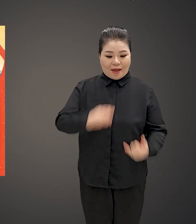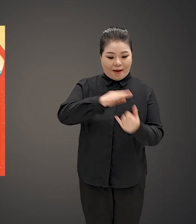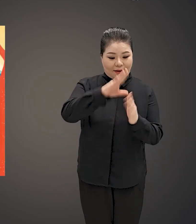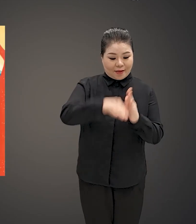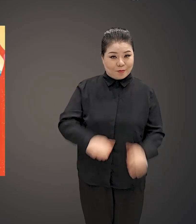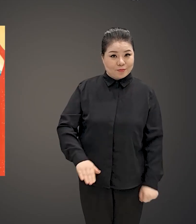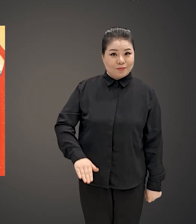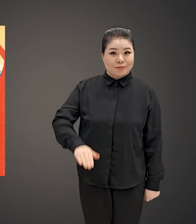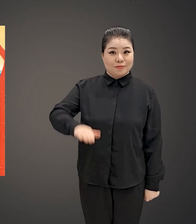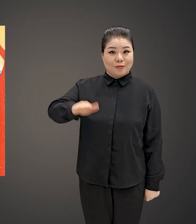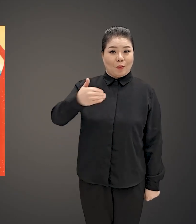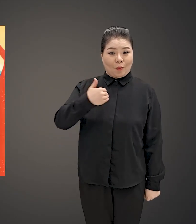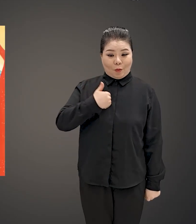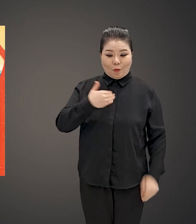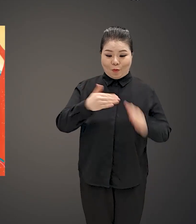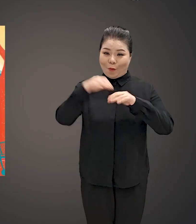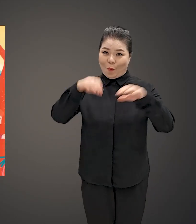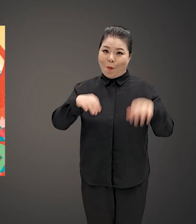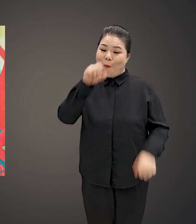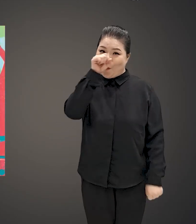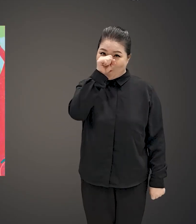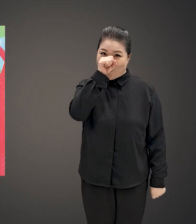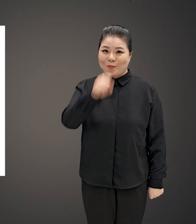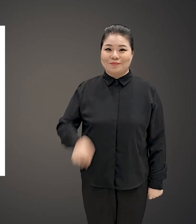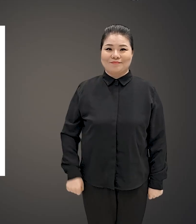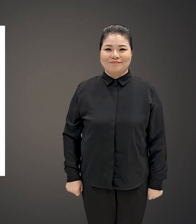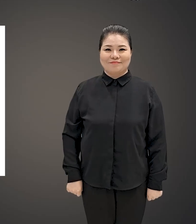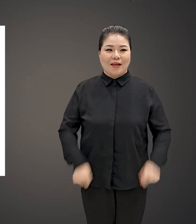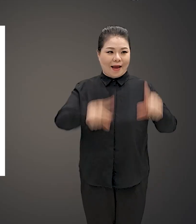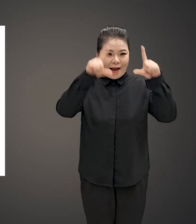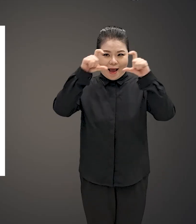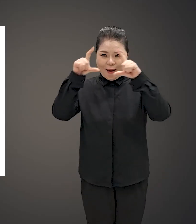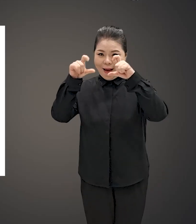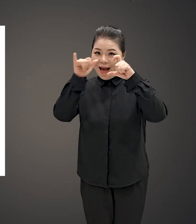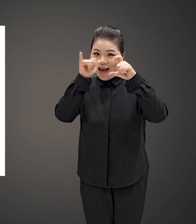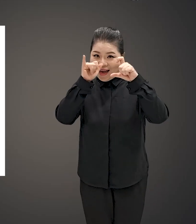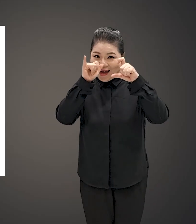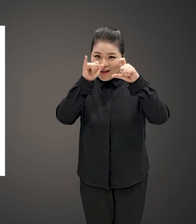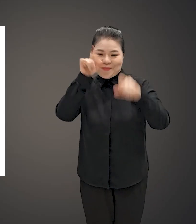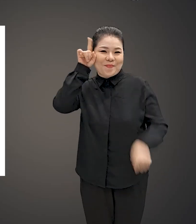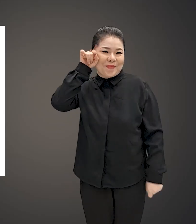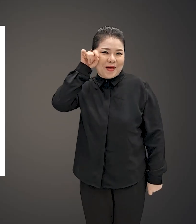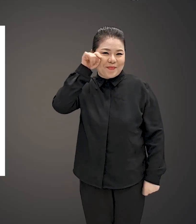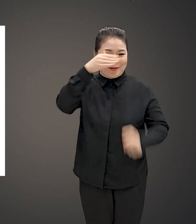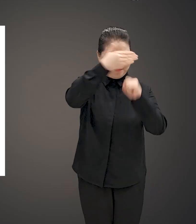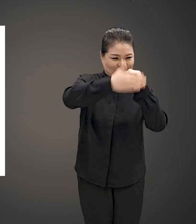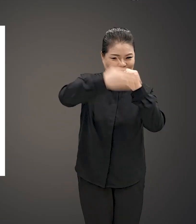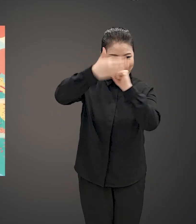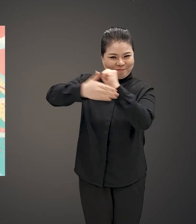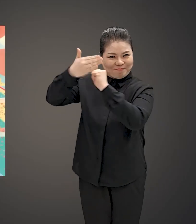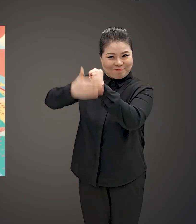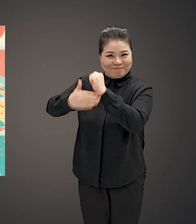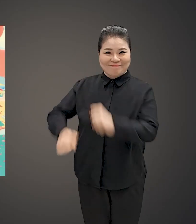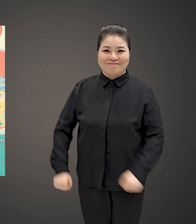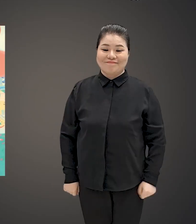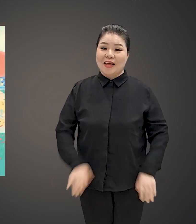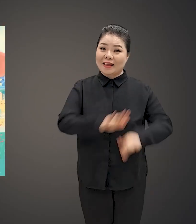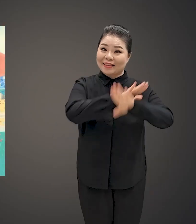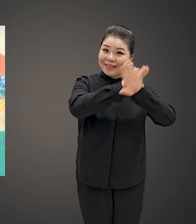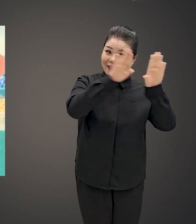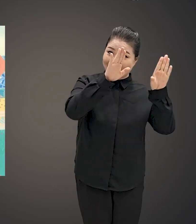어릴 때부터 난 우리 동네가 좋았어요. 카메라가 생긴 후론 매일 사진으로 남겼죠. 낮에도